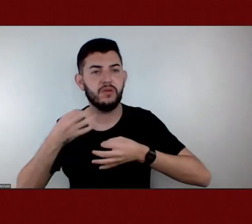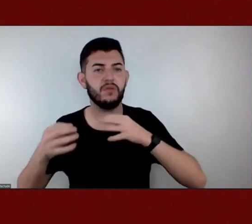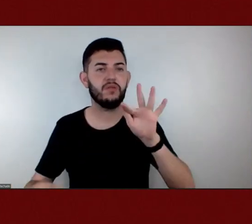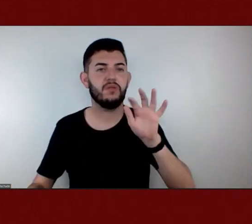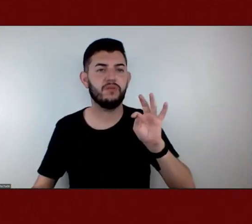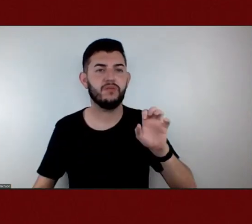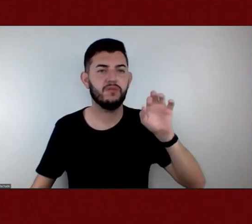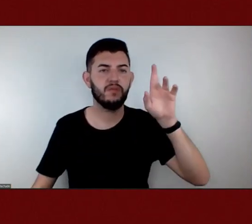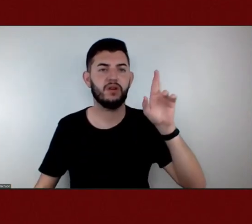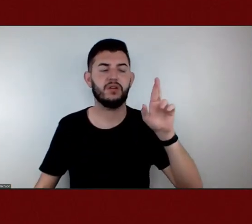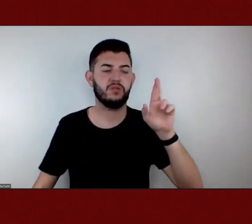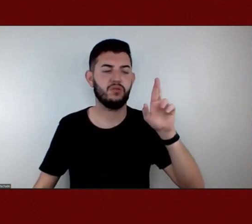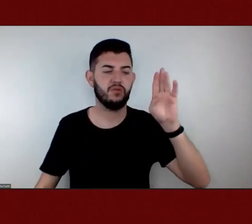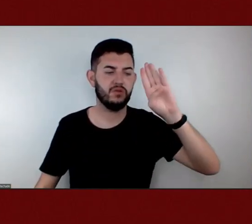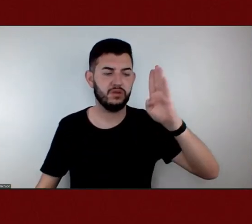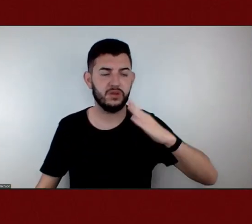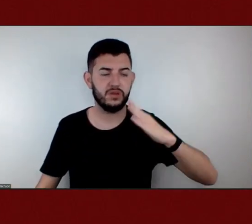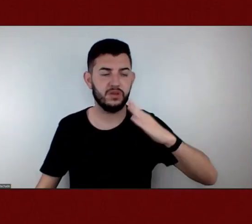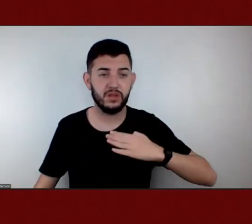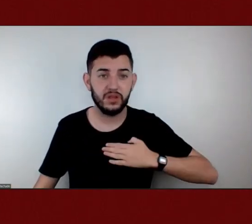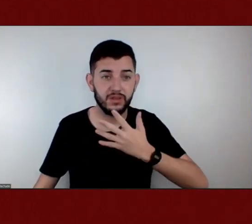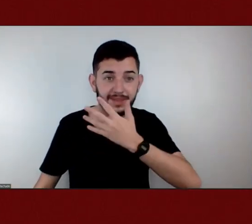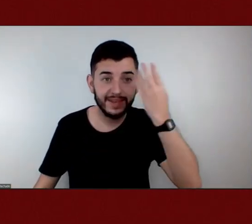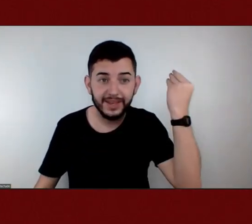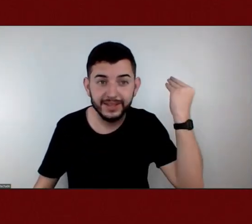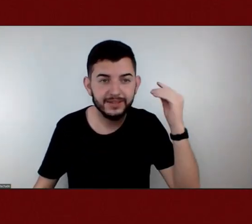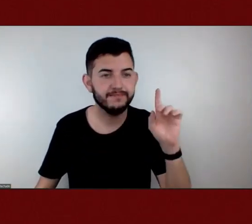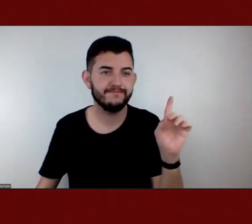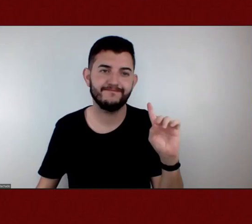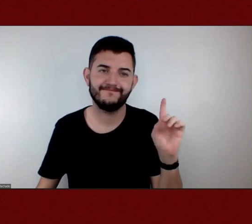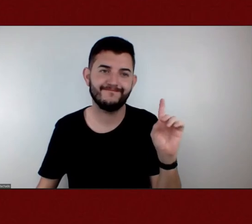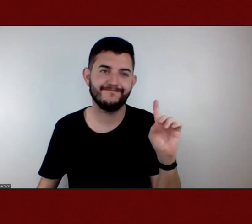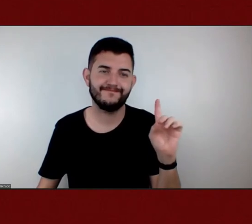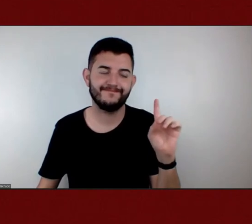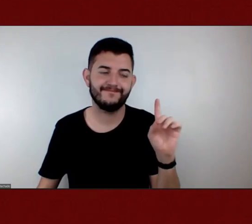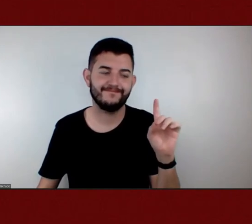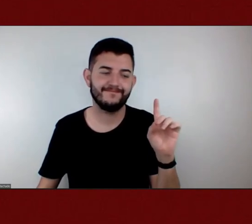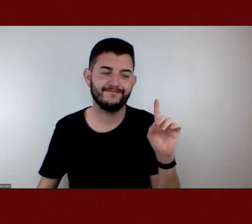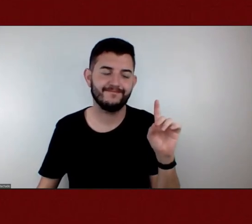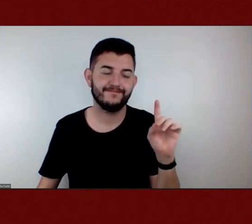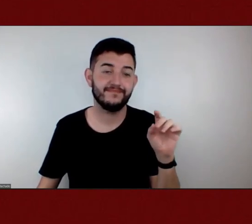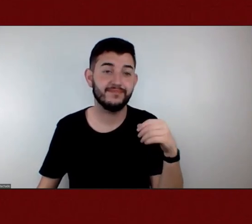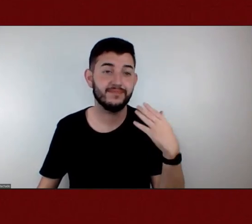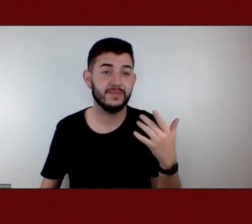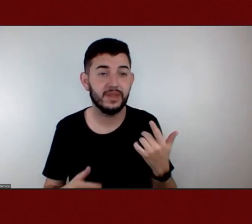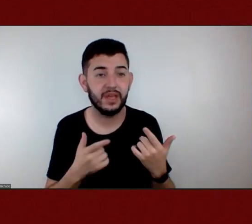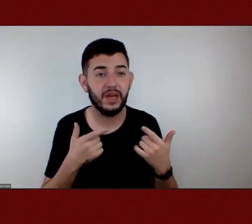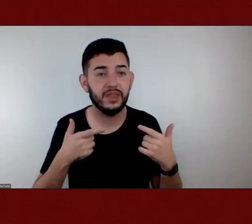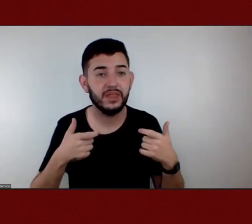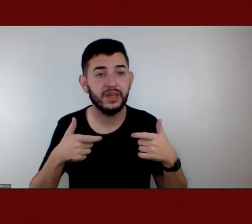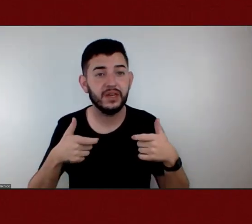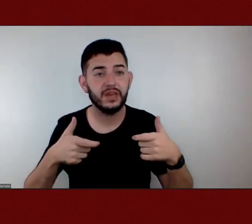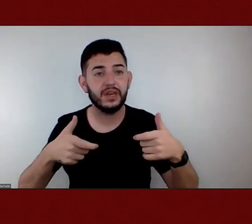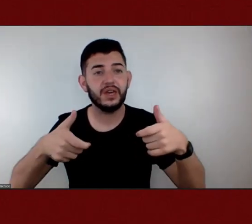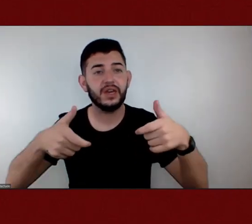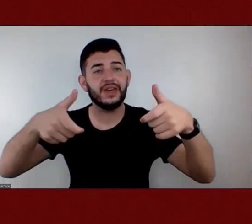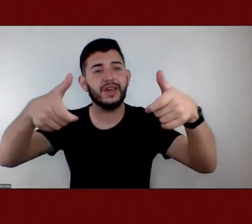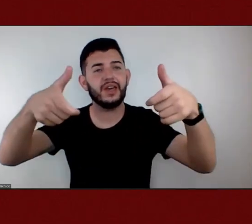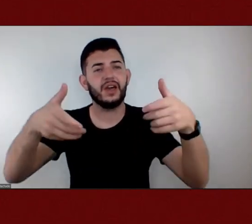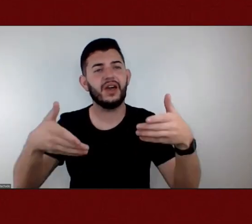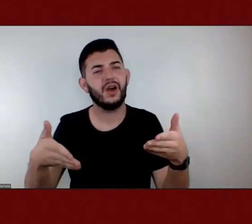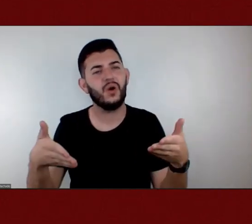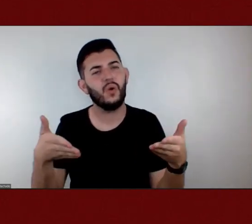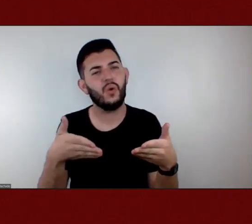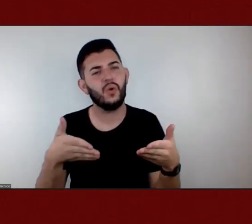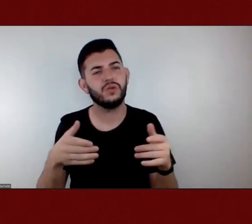paz, que não devemos esquecer nunca, essa guerra de hoje, essa